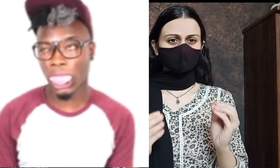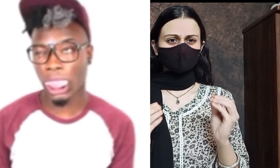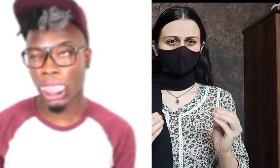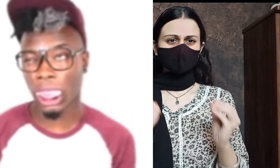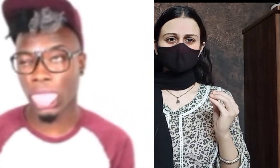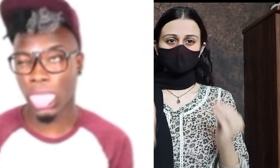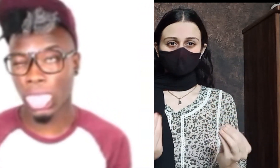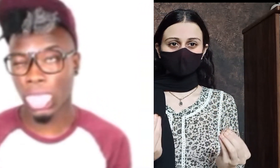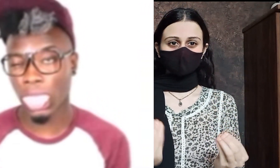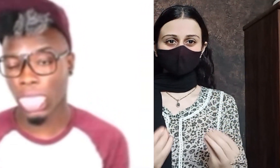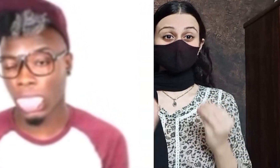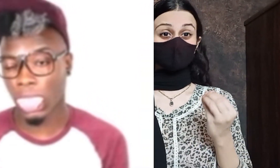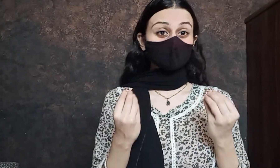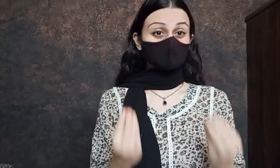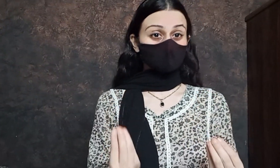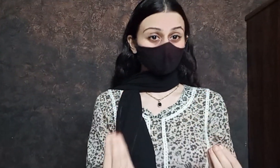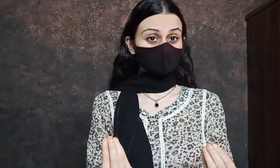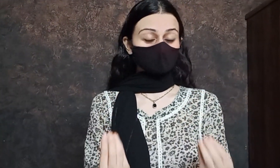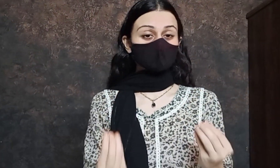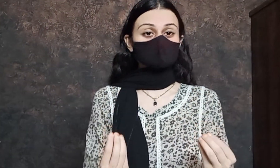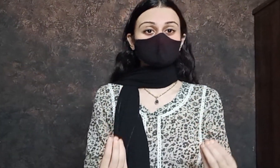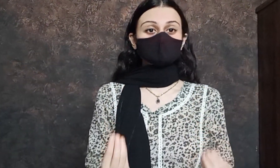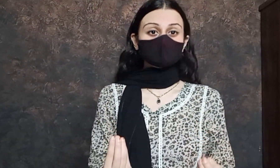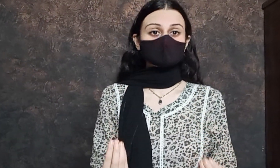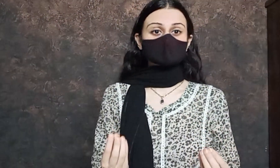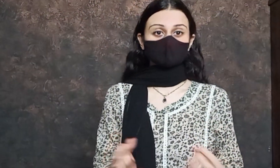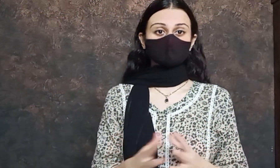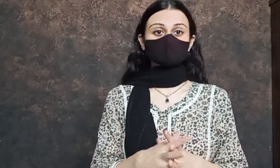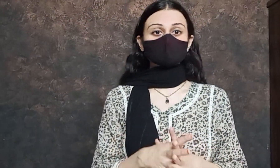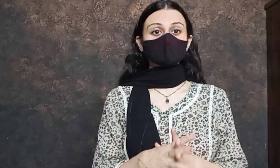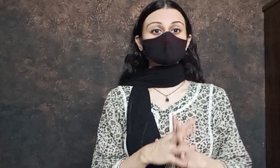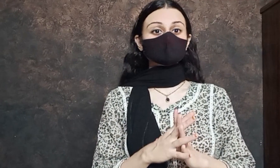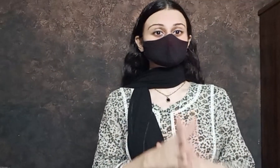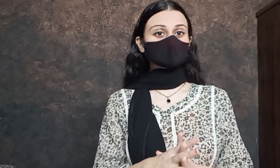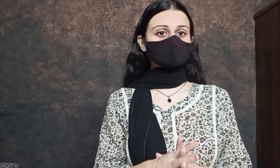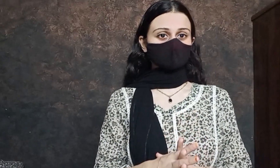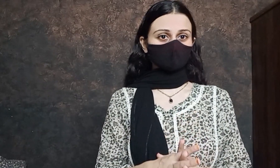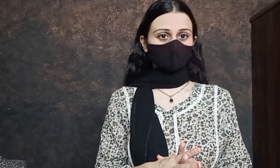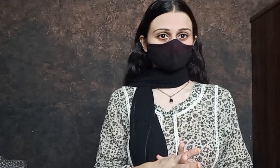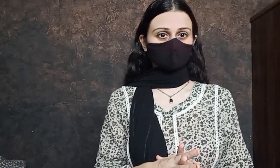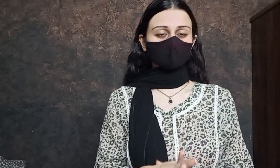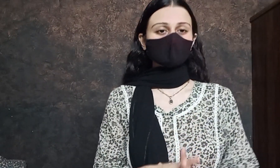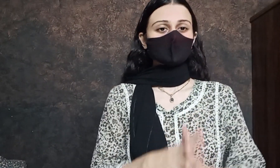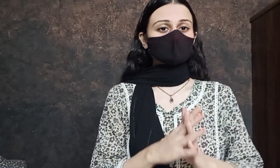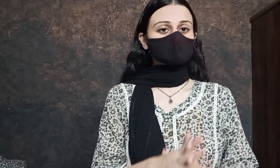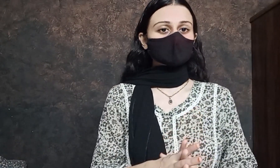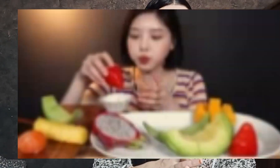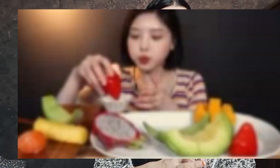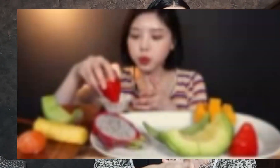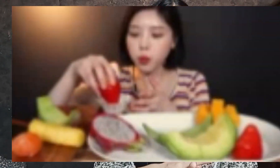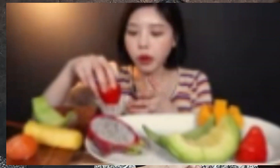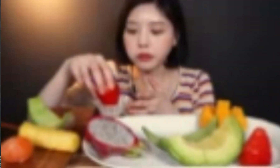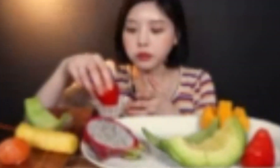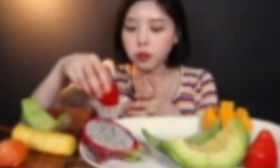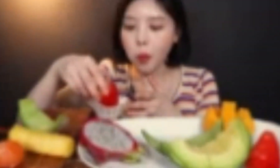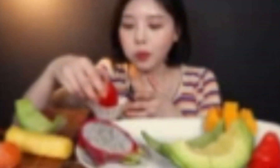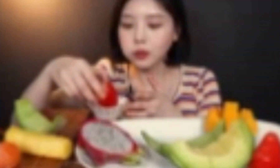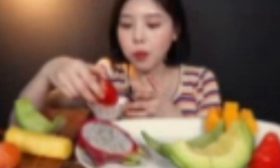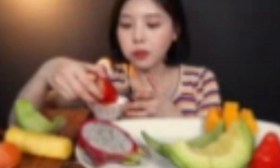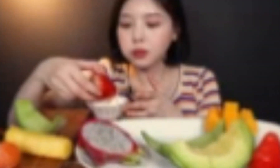ऊपर वाइट स्पॉट्स हैं या वाइट निशान हैं इसका मतलब कि आपको जो है वो यीस्ट इन्फेक्शन है। इसके लिए आपको फ्रूट्स और वेजिटेबल्स